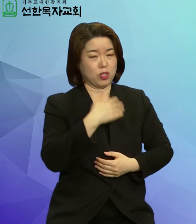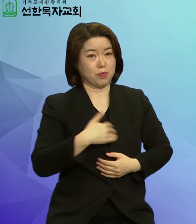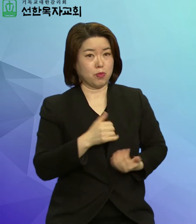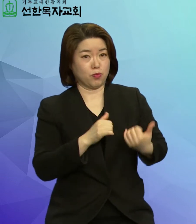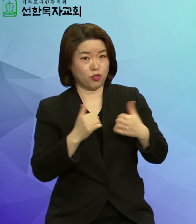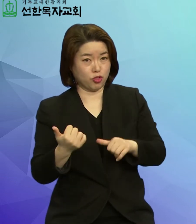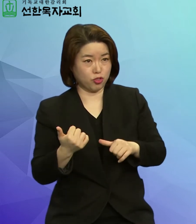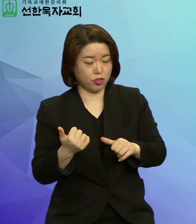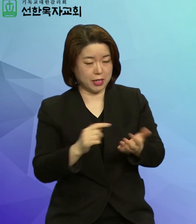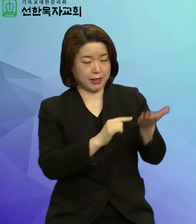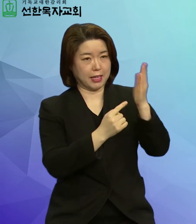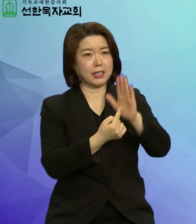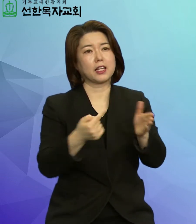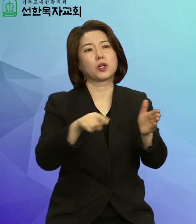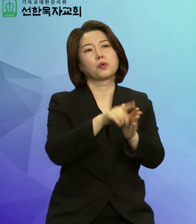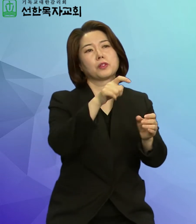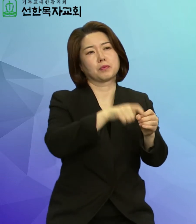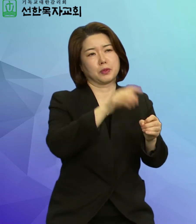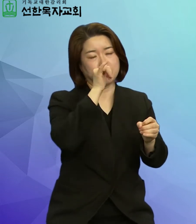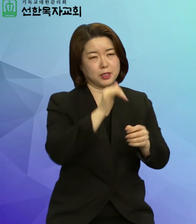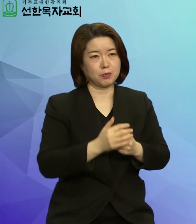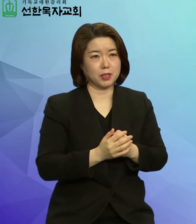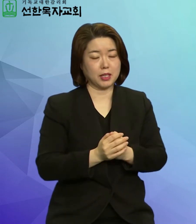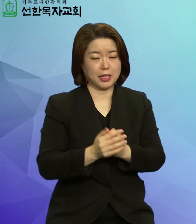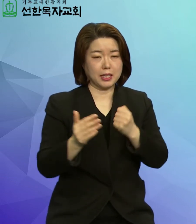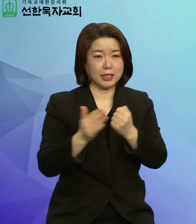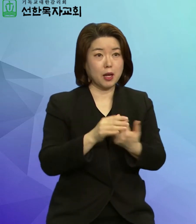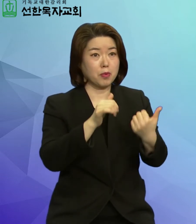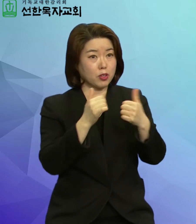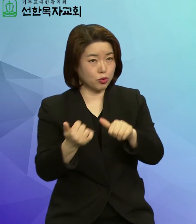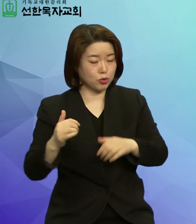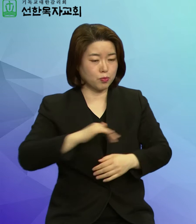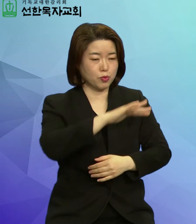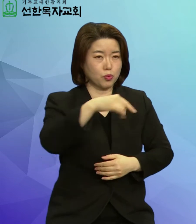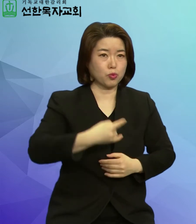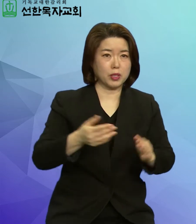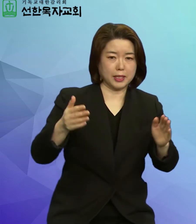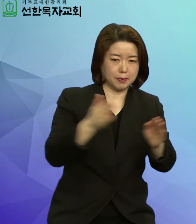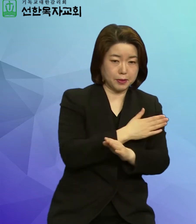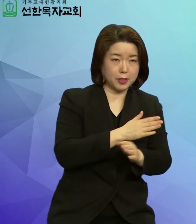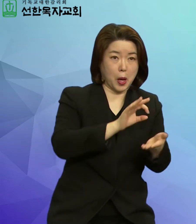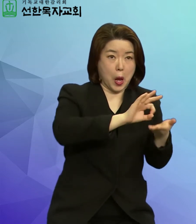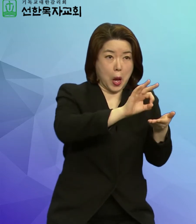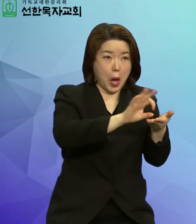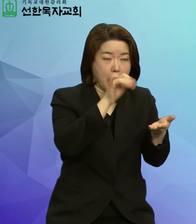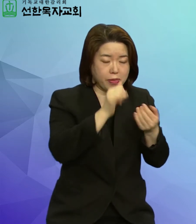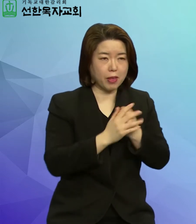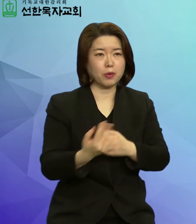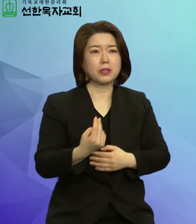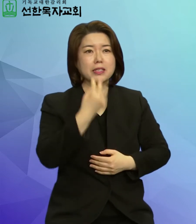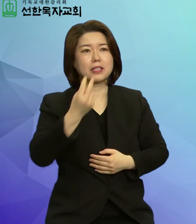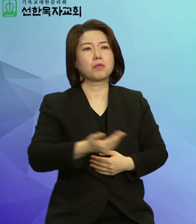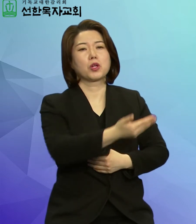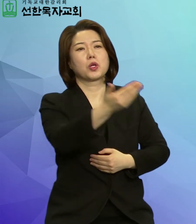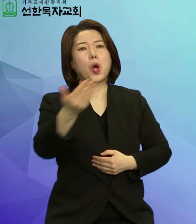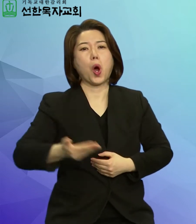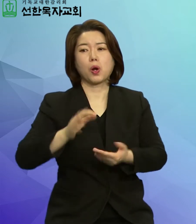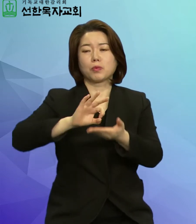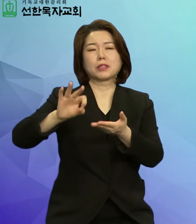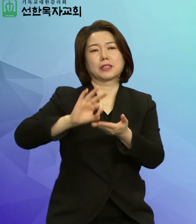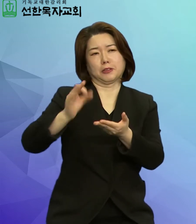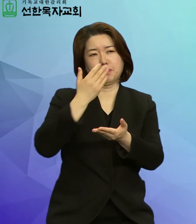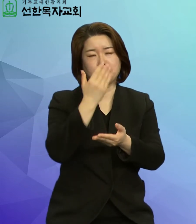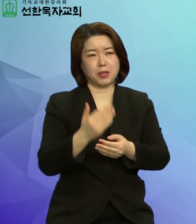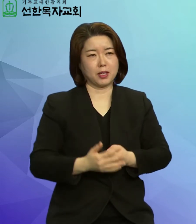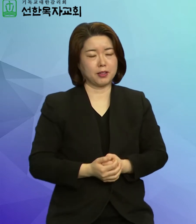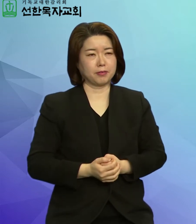죽을 육신에 나타나게 하기 위함입니다. 그리하여 죽음은 우리에게서 작용하고 생명은